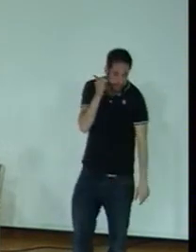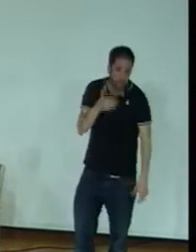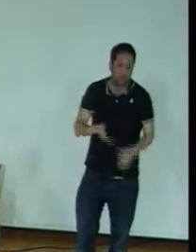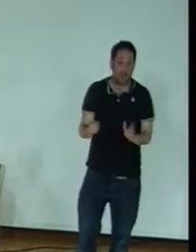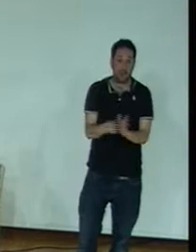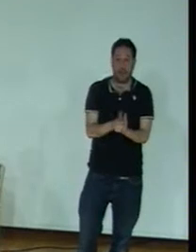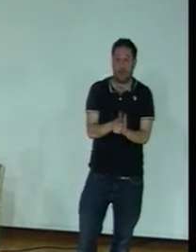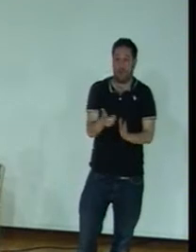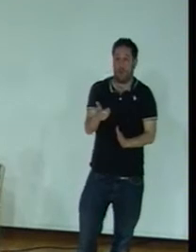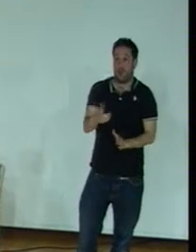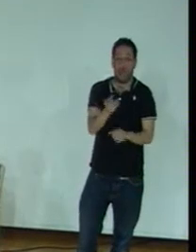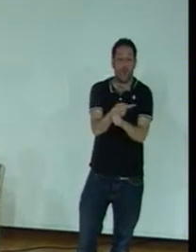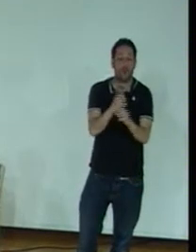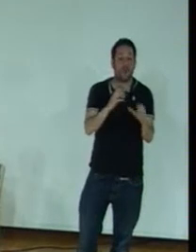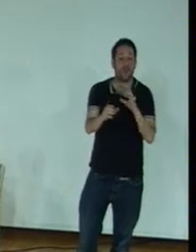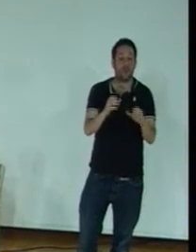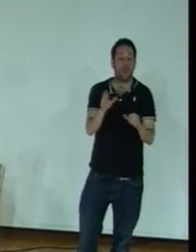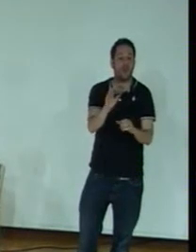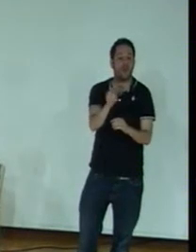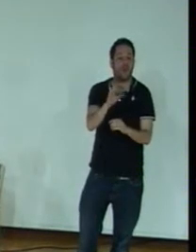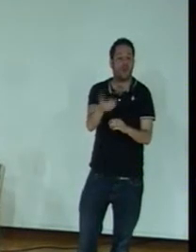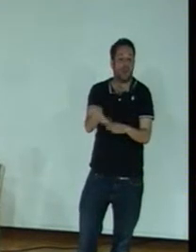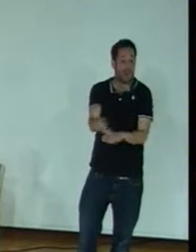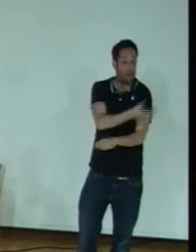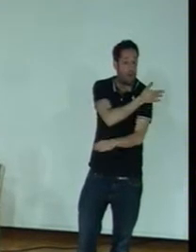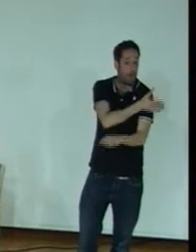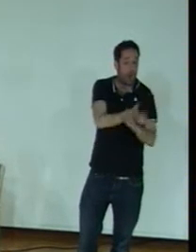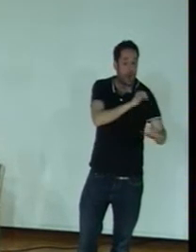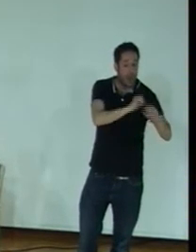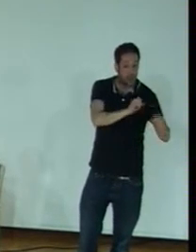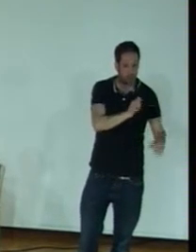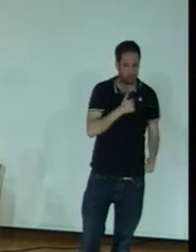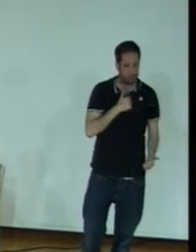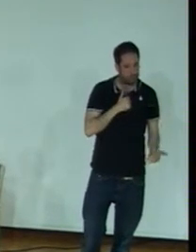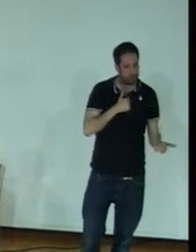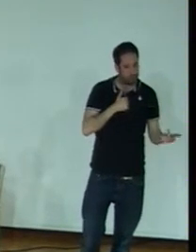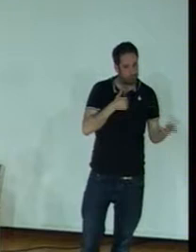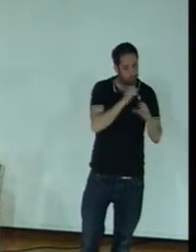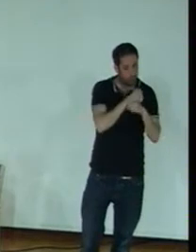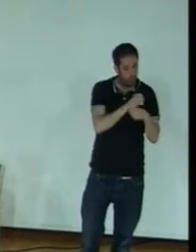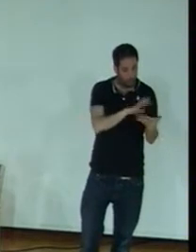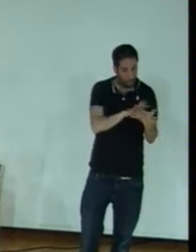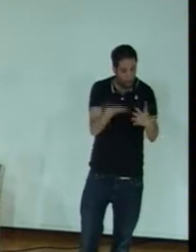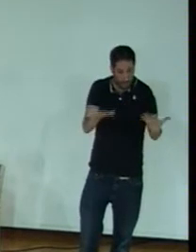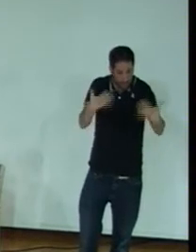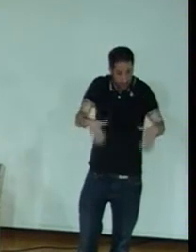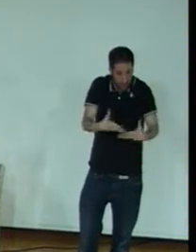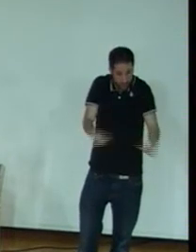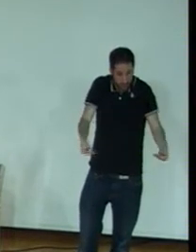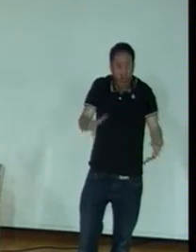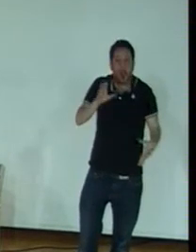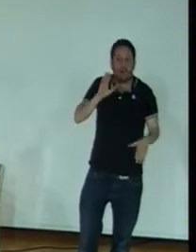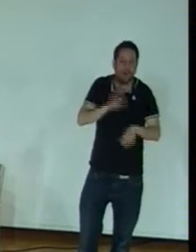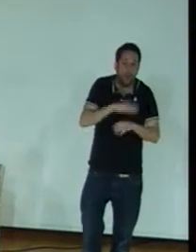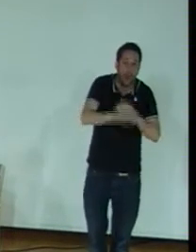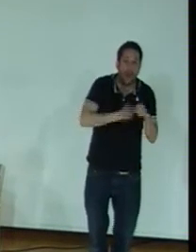le développement des outils de communication numérique, tout un tas d'actions étaient anonymes et privées, et elles ne le sont plus. Et pourtant, dans les années